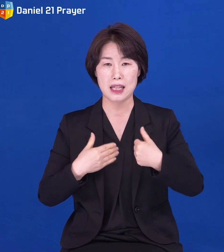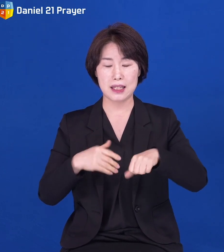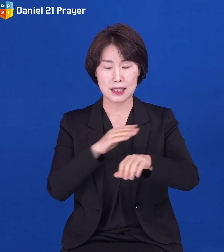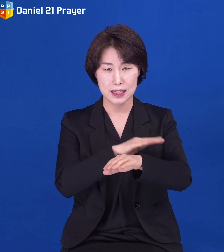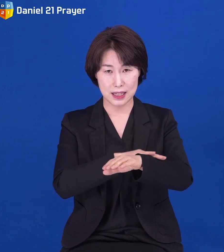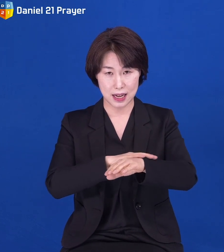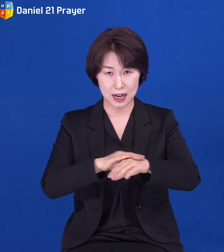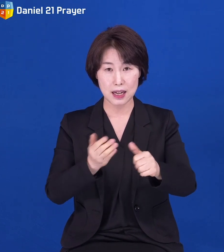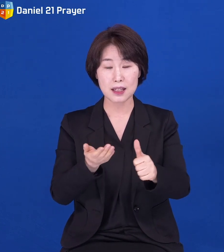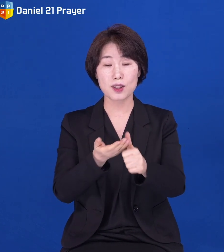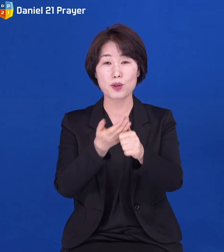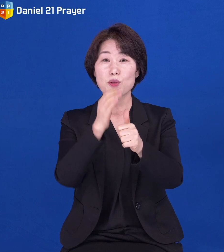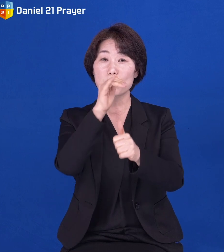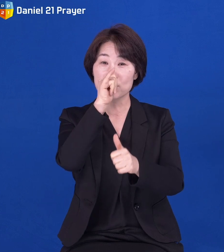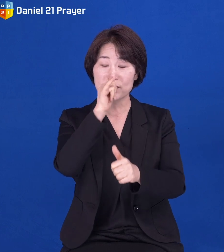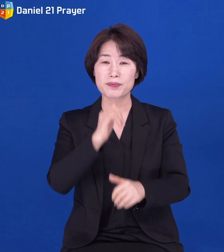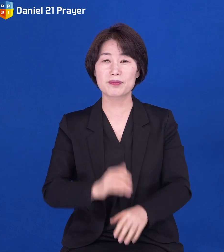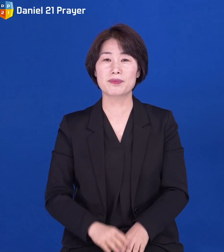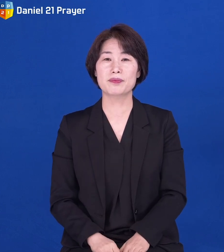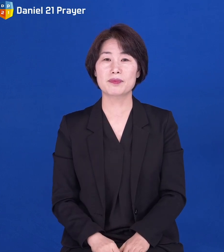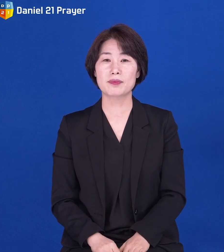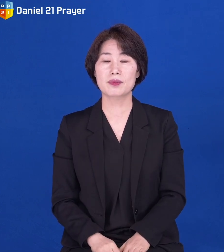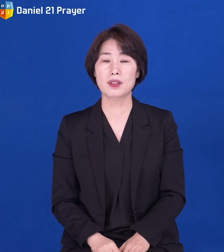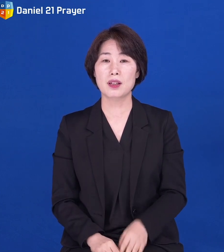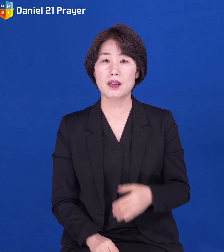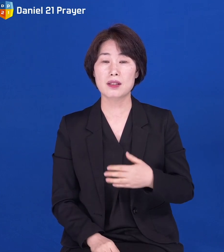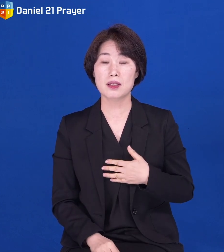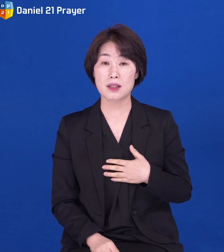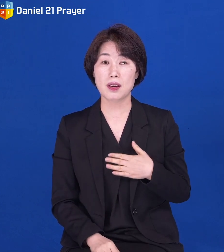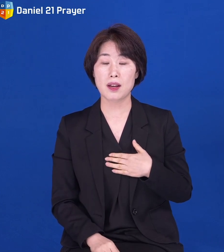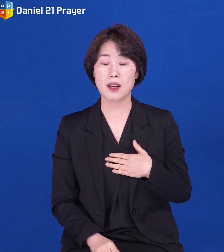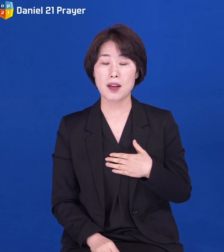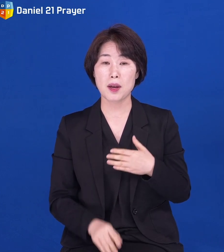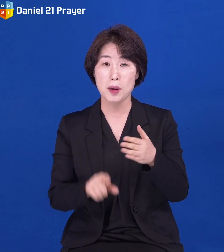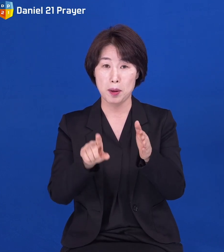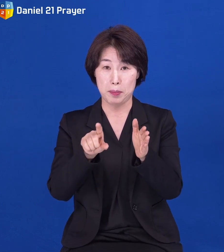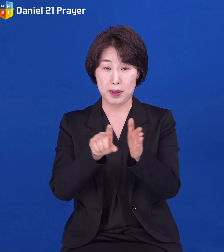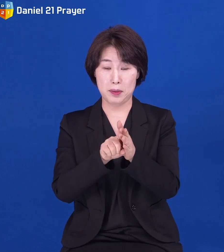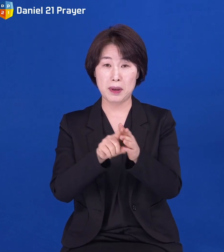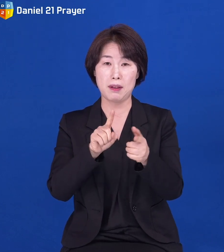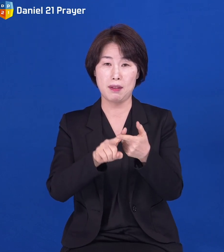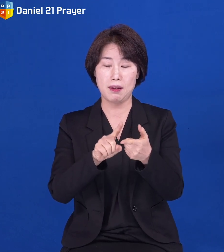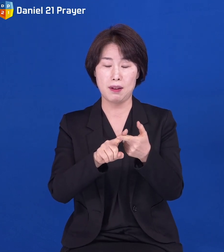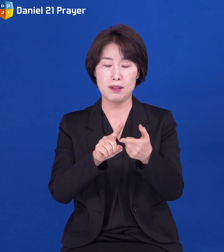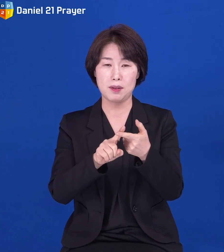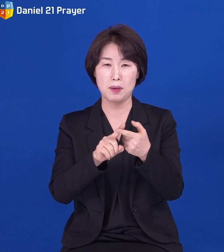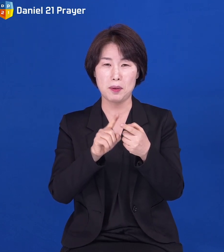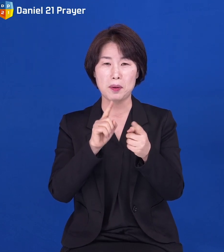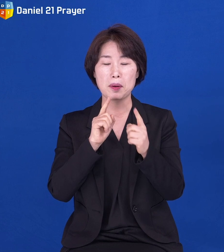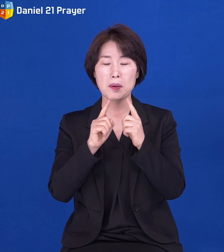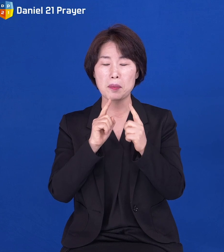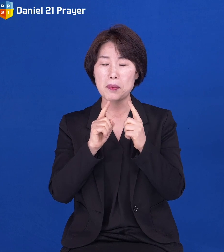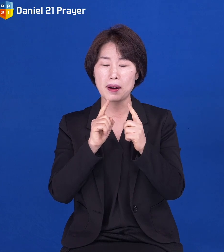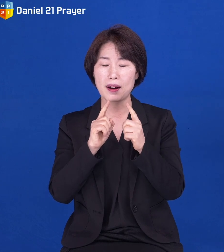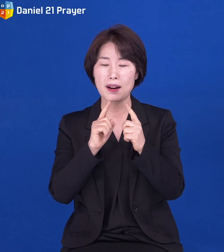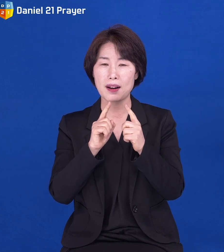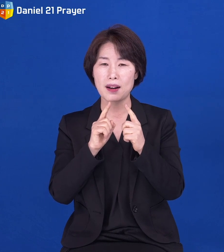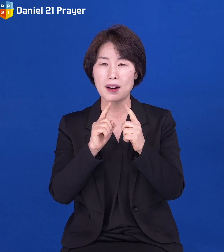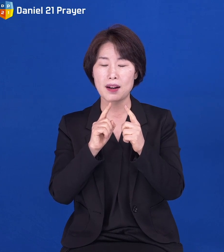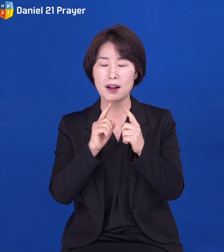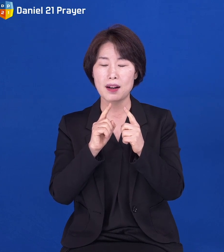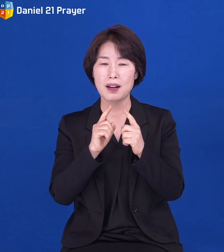있는데 그래서 제가 어린 시절에 저의 믿음에 대해서 얘기를 안 할 수가 없는 거예요. 많은 분들이 믿는 것이